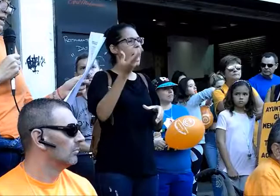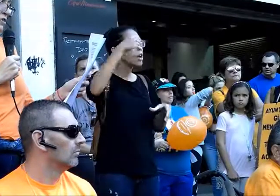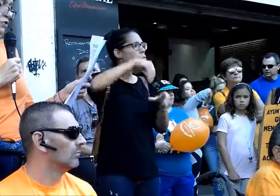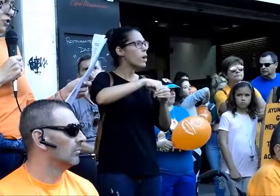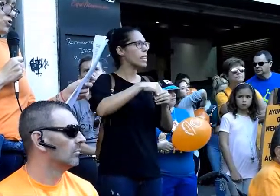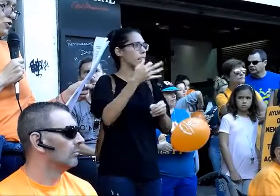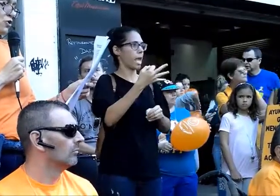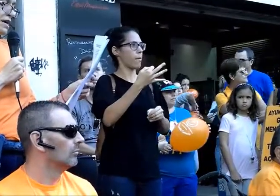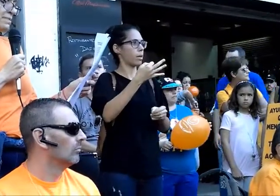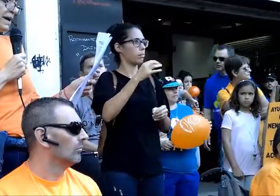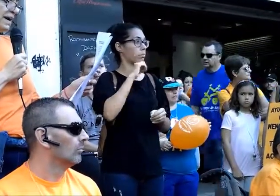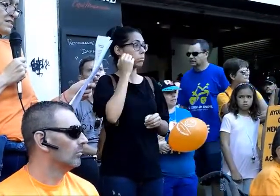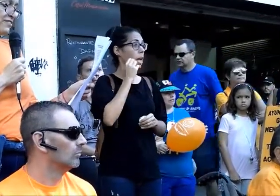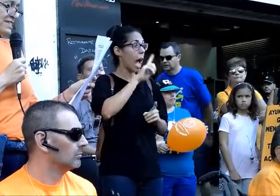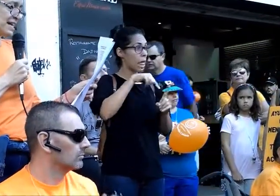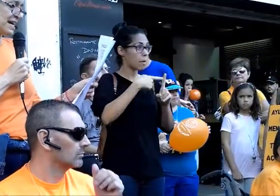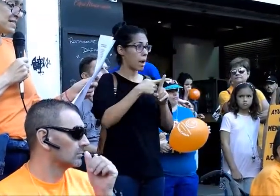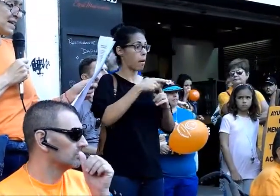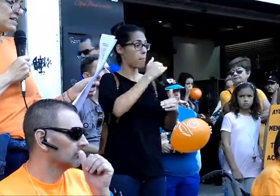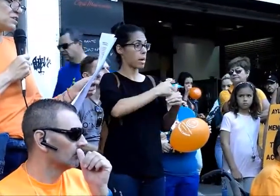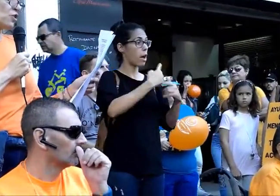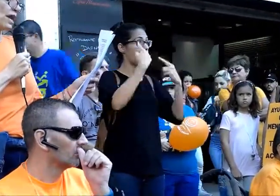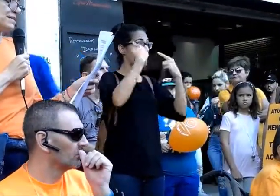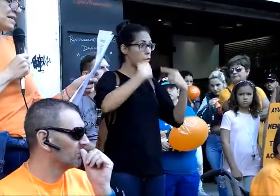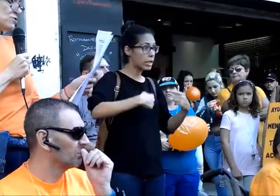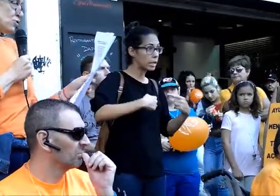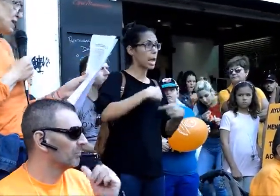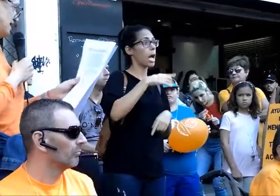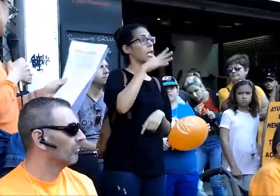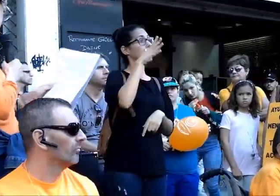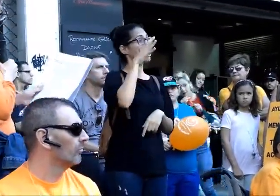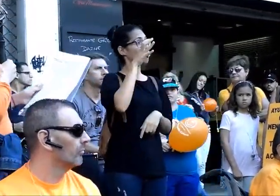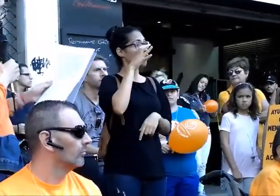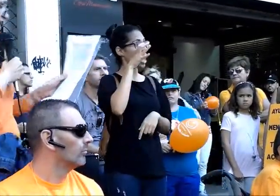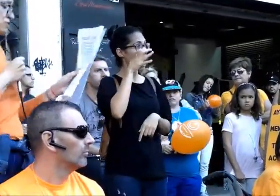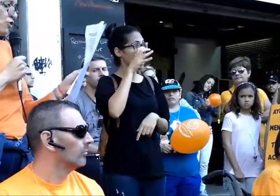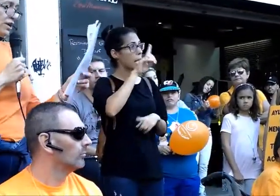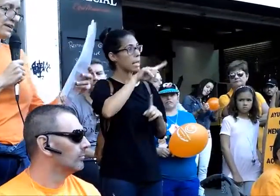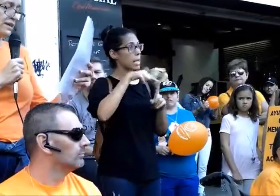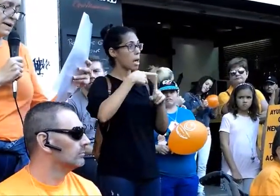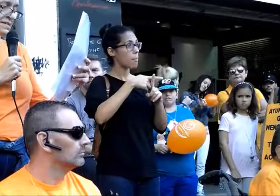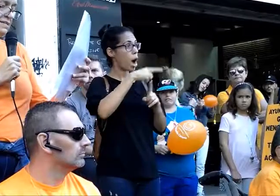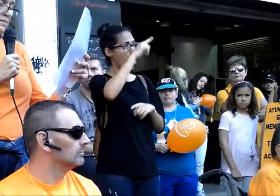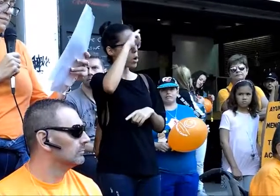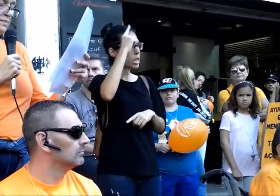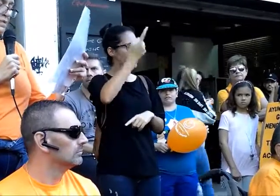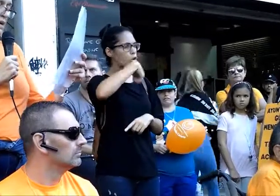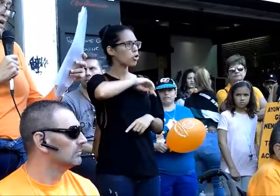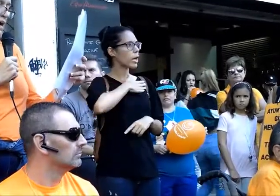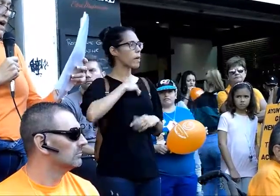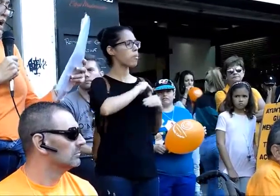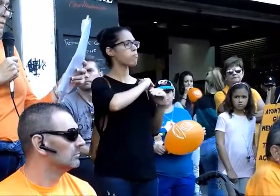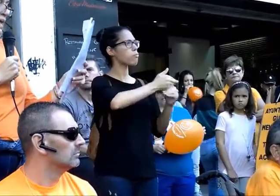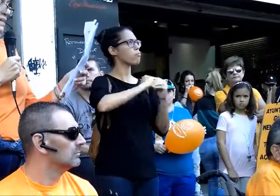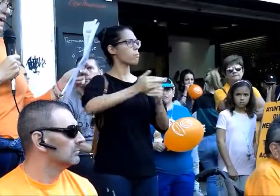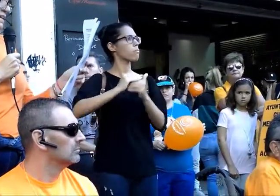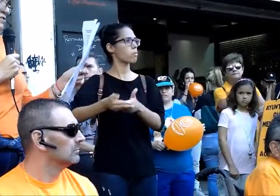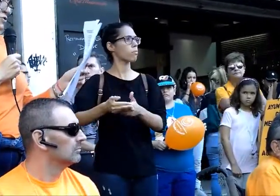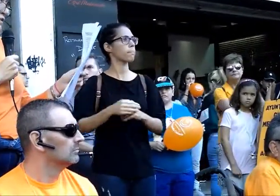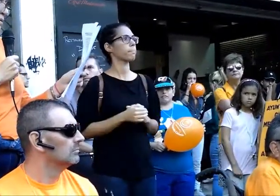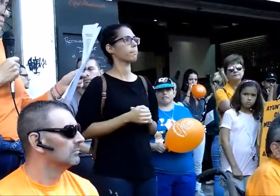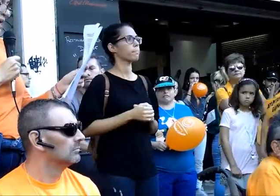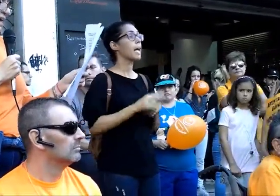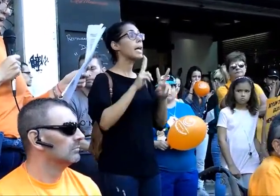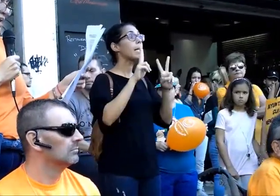eliminando no sólo las barreras físicas, sino las sensoriales y las cognitivas. Hablar de